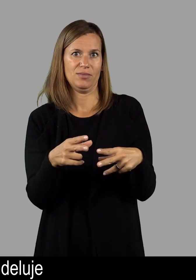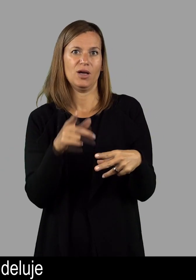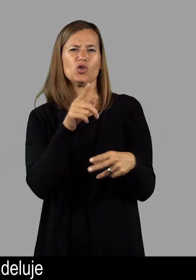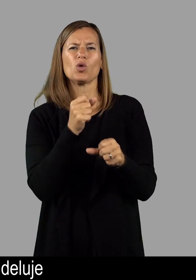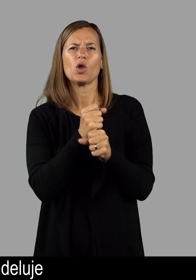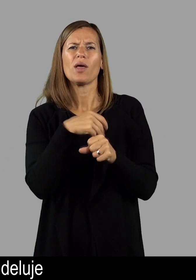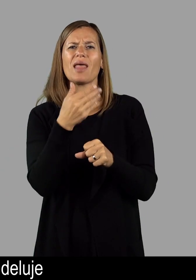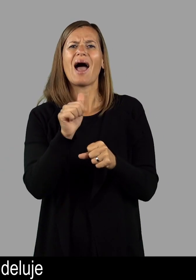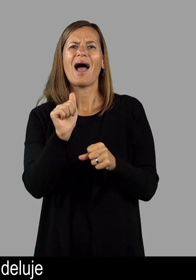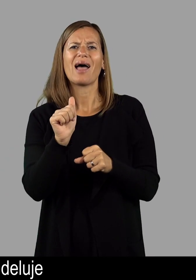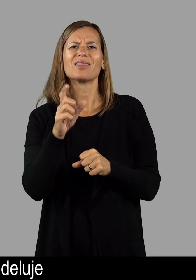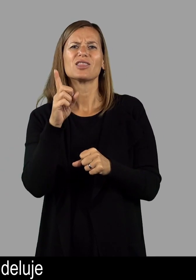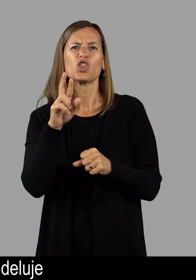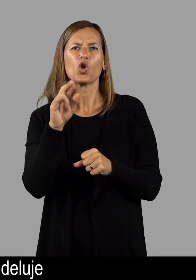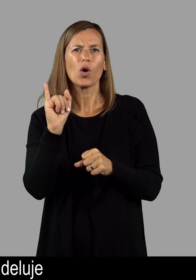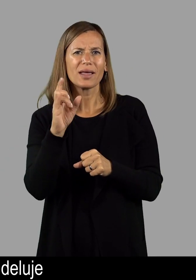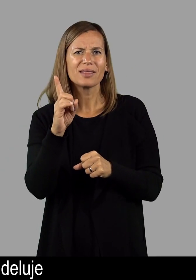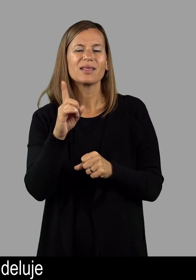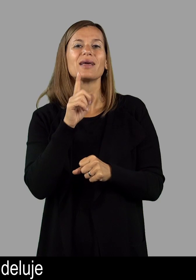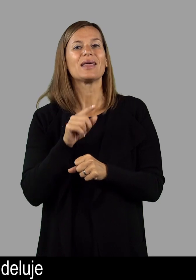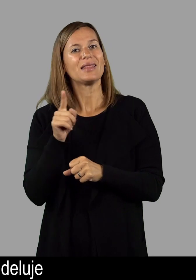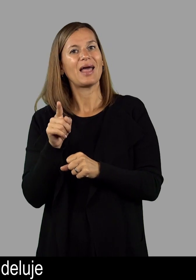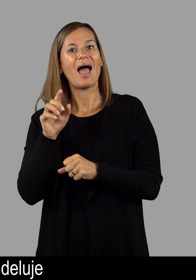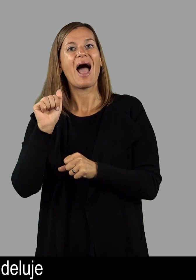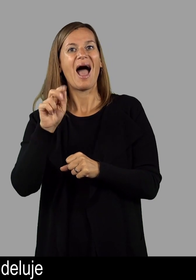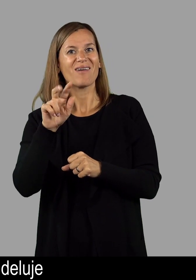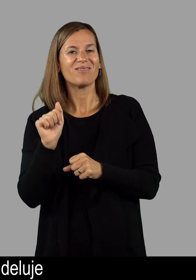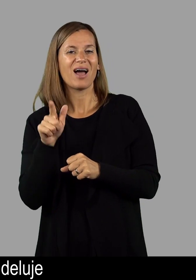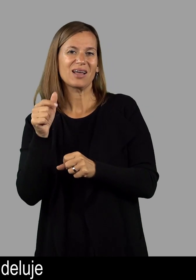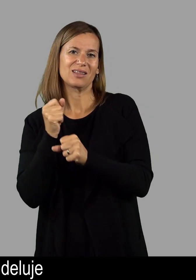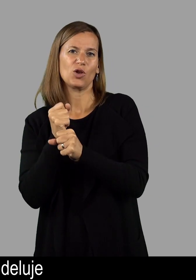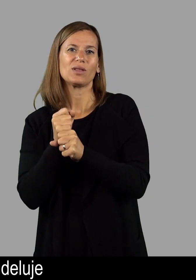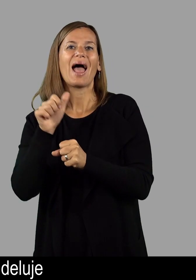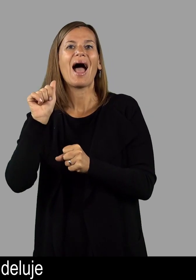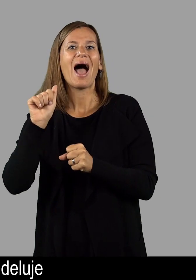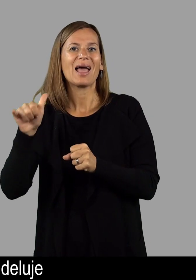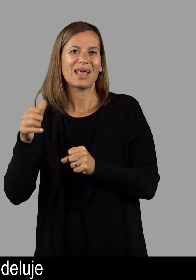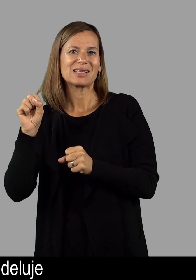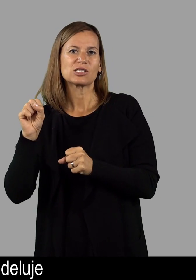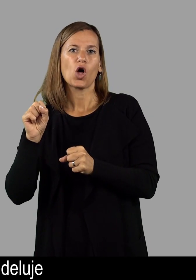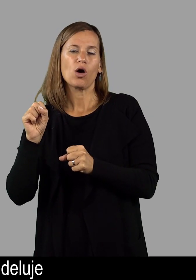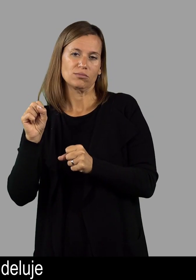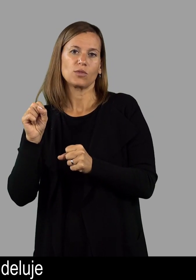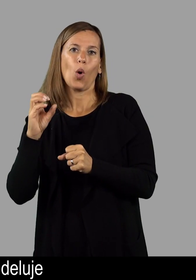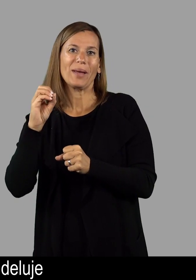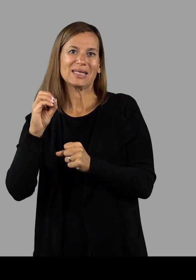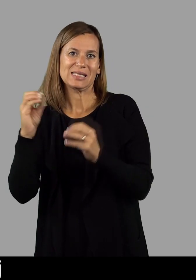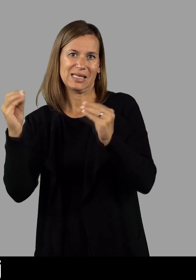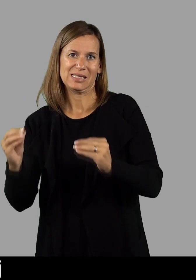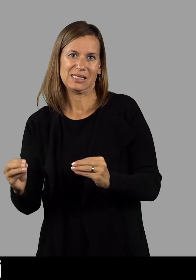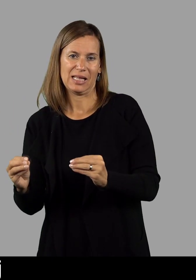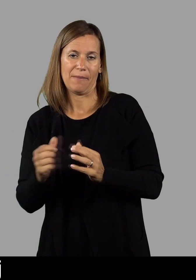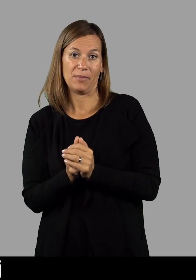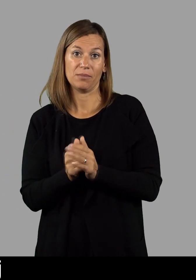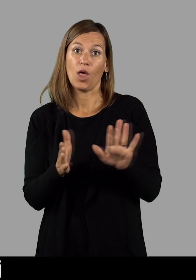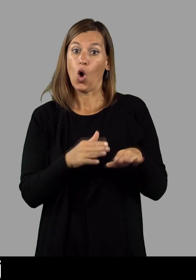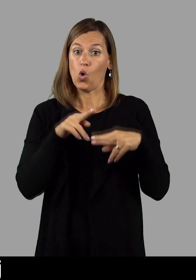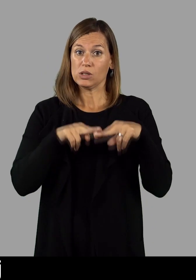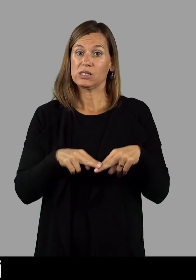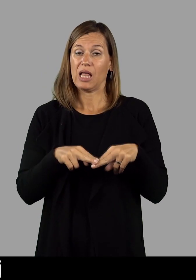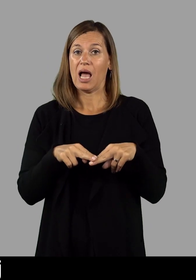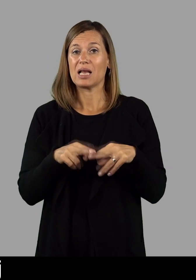na Androidu, in Ava, ki deluje na iOS operacijskih sistemih. Ostali se pa bolj ali manj